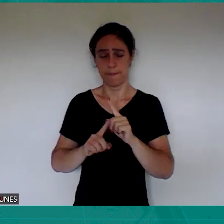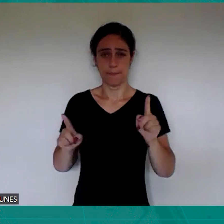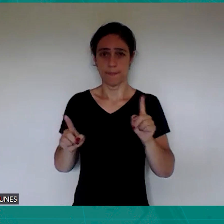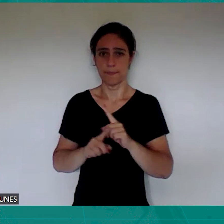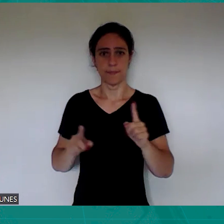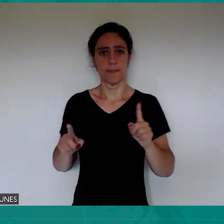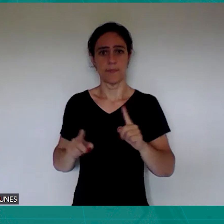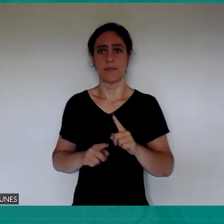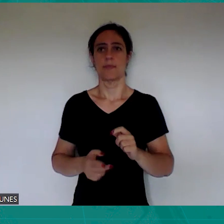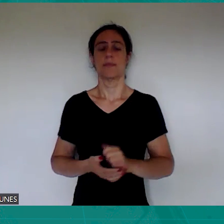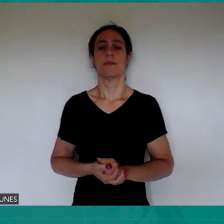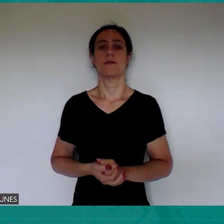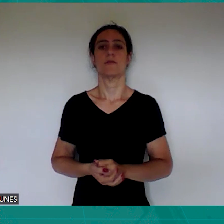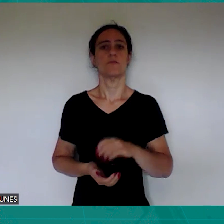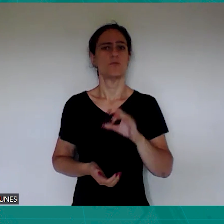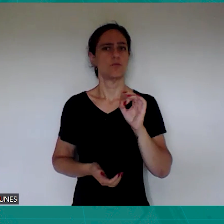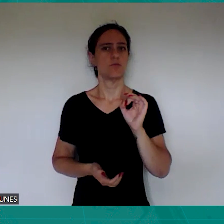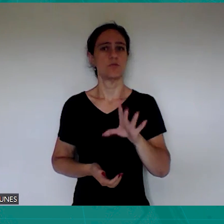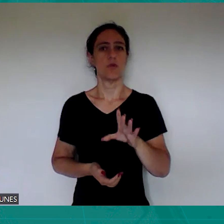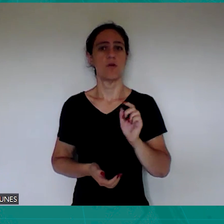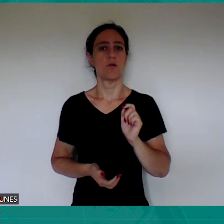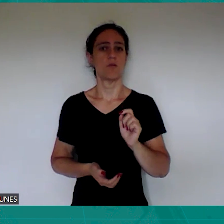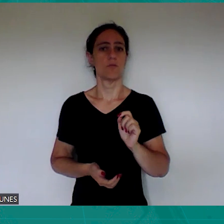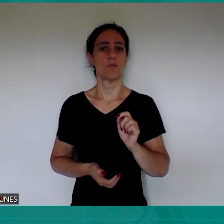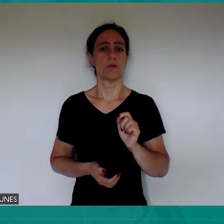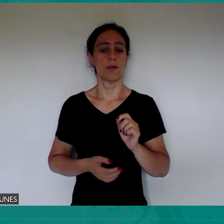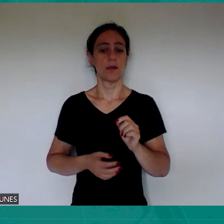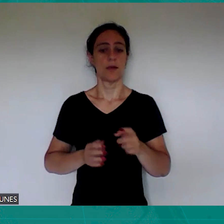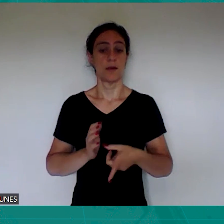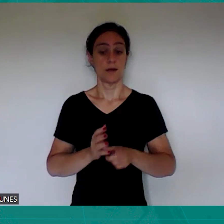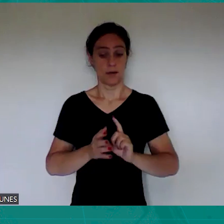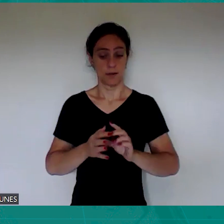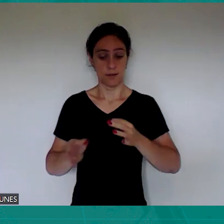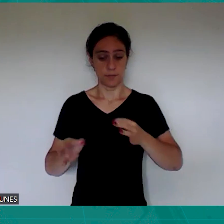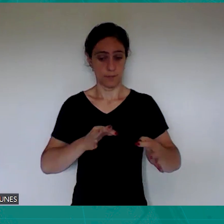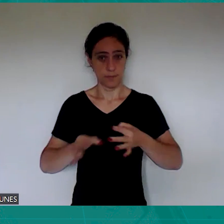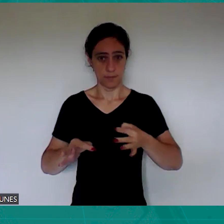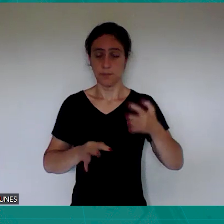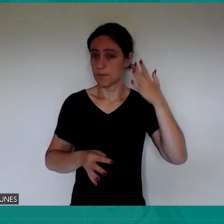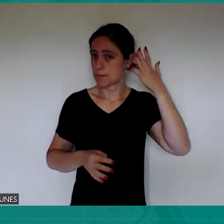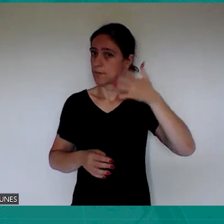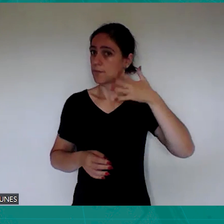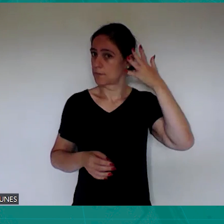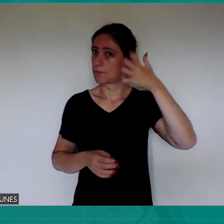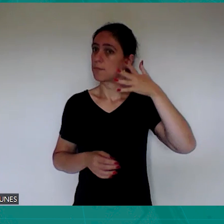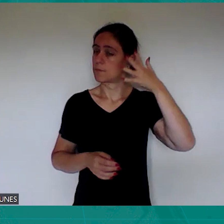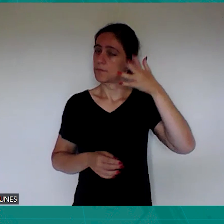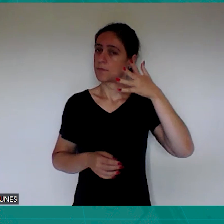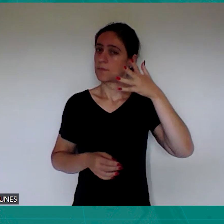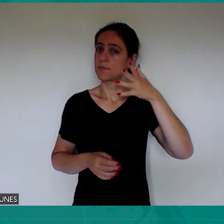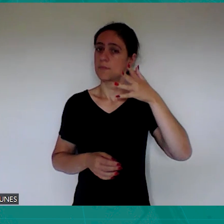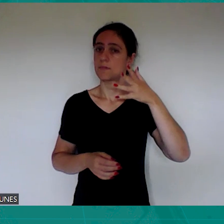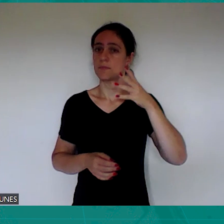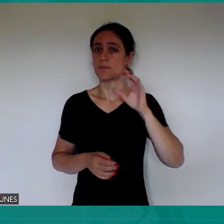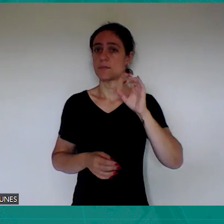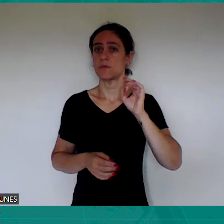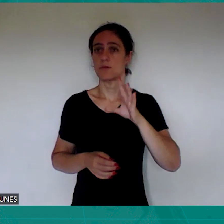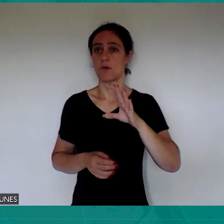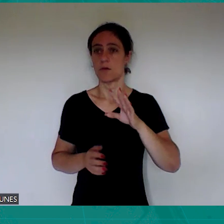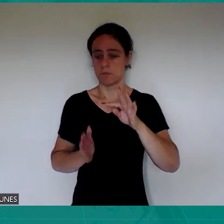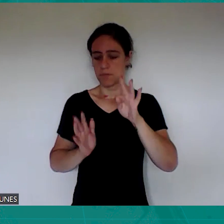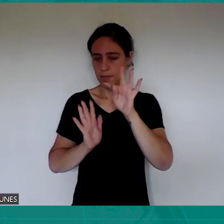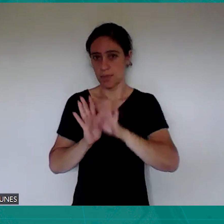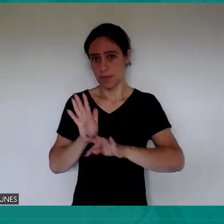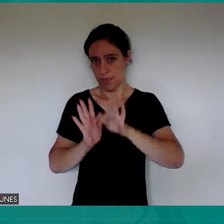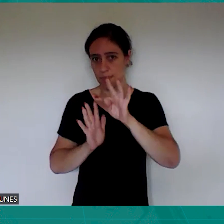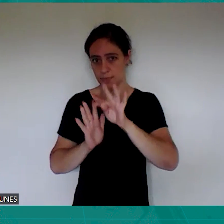coisa que eu faço, irmãos, na hora de preparar a mensagem, eu simplesmente sigo o texto, sigo